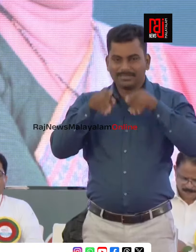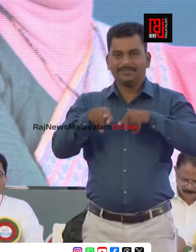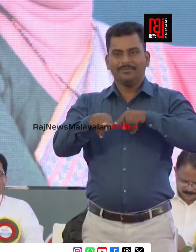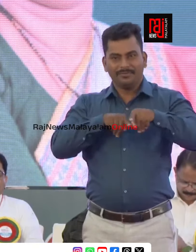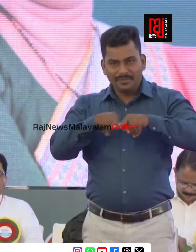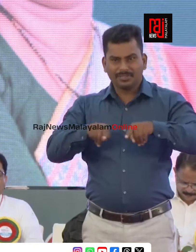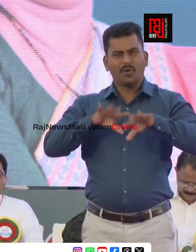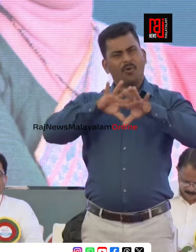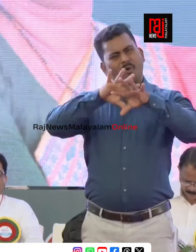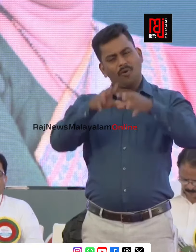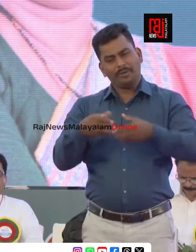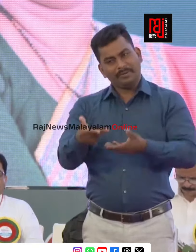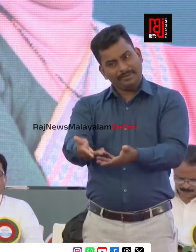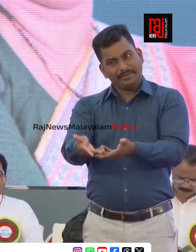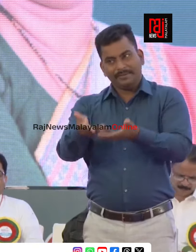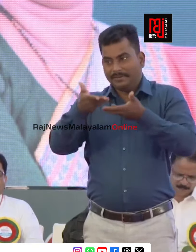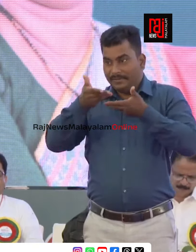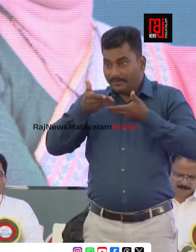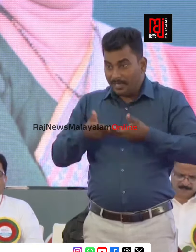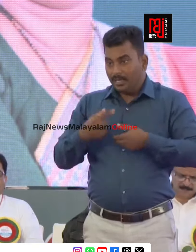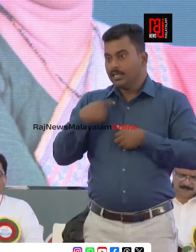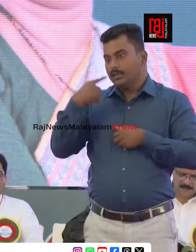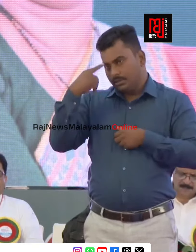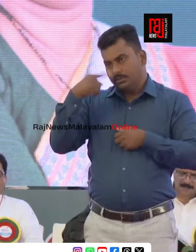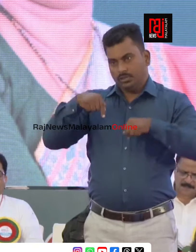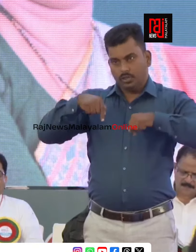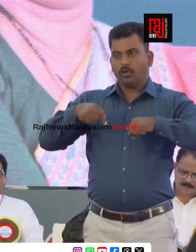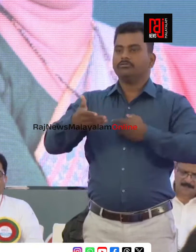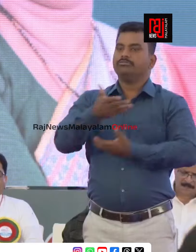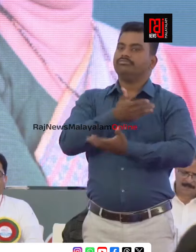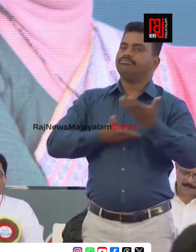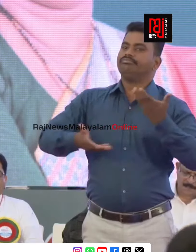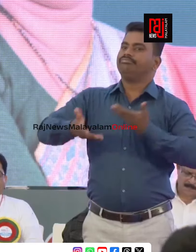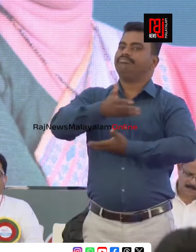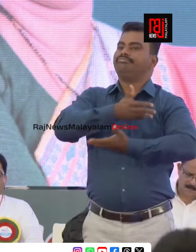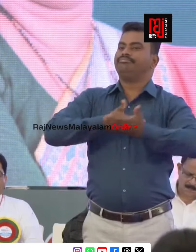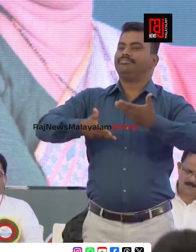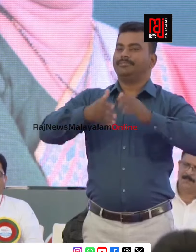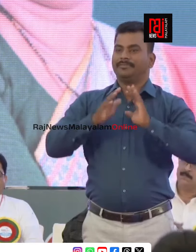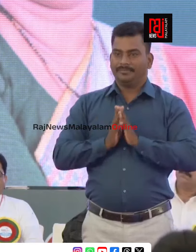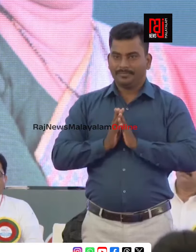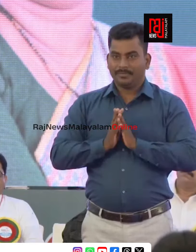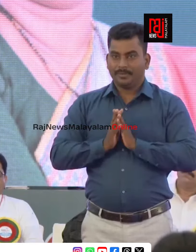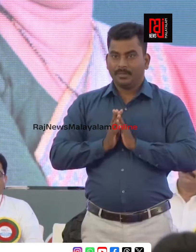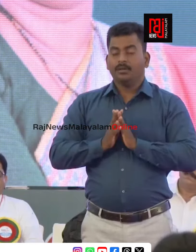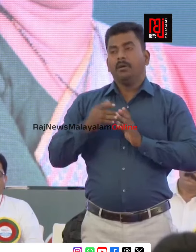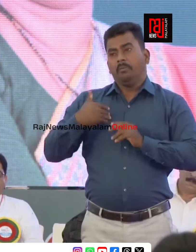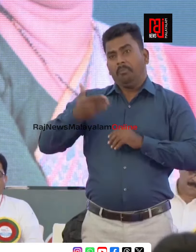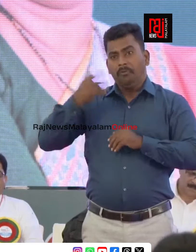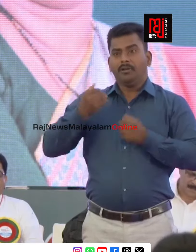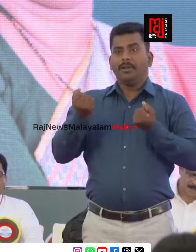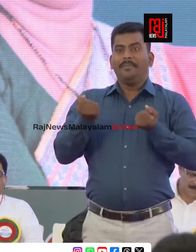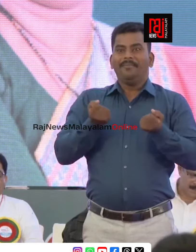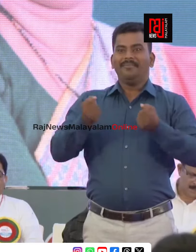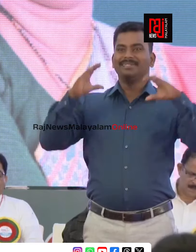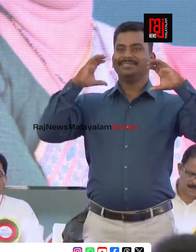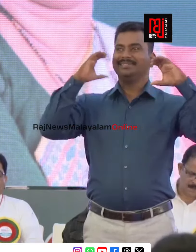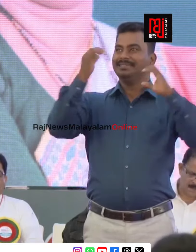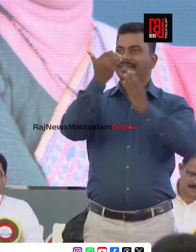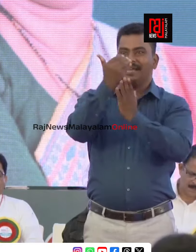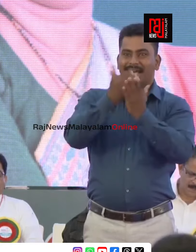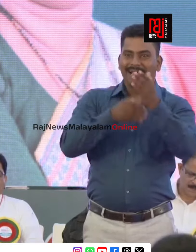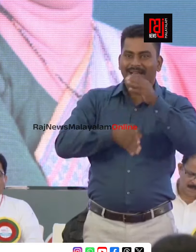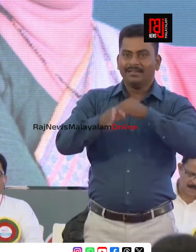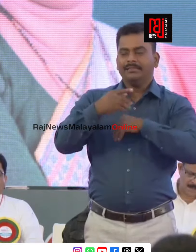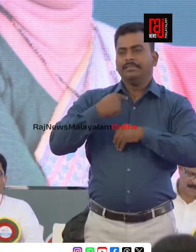കൂട്ടായി ചർച്ച ചെയ്യണമെന്നാണ് കണ്ടത്. അതിൻ്റെ അടിസ്ഥാനത്തിലാണ് നമ്മൾ